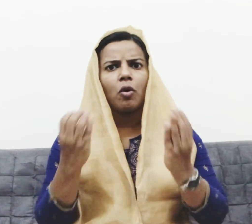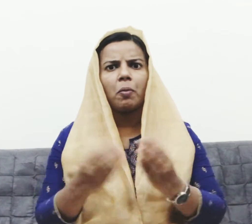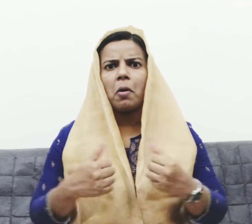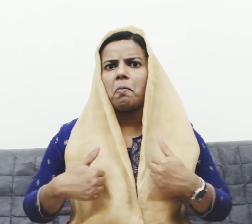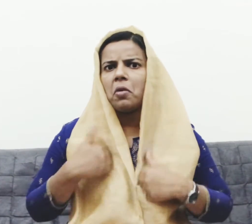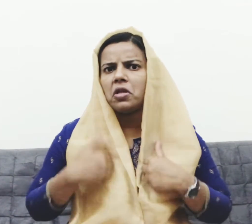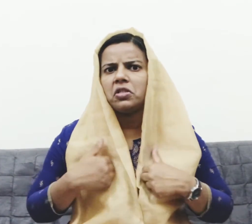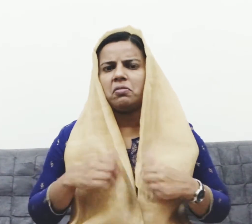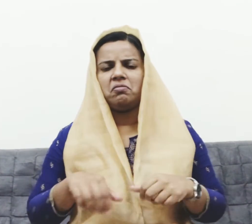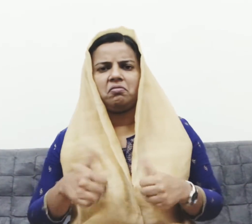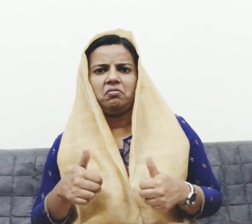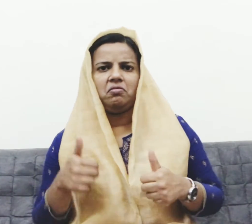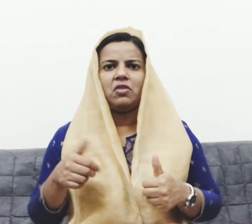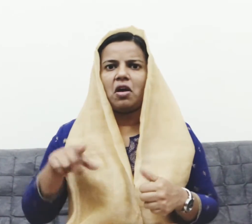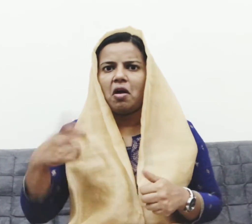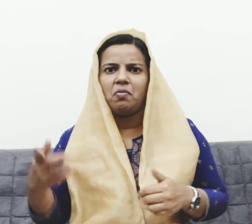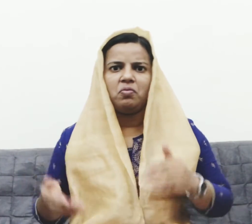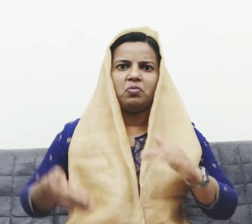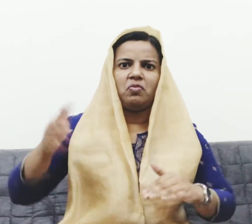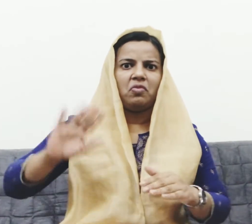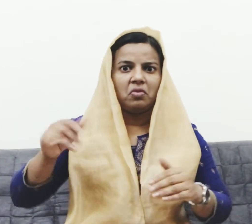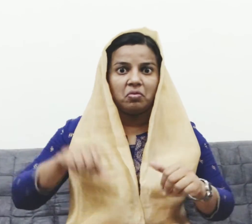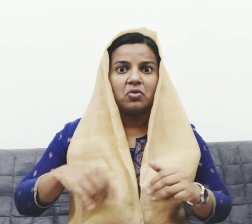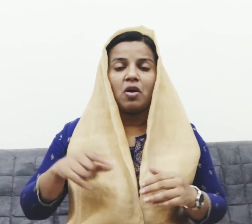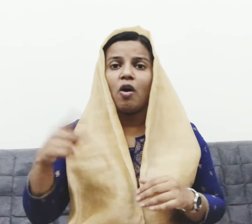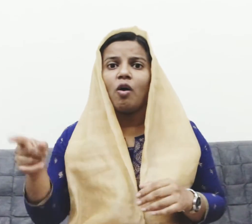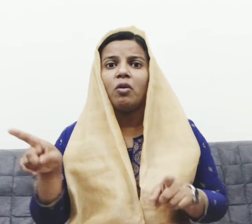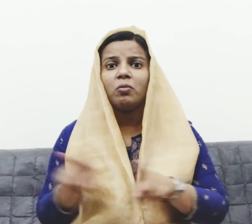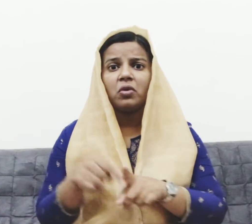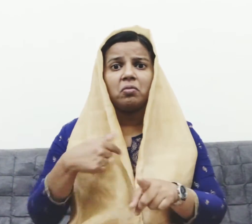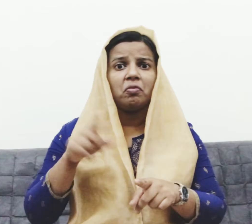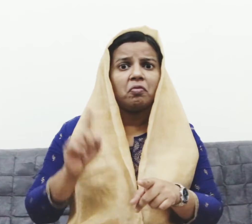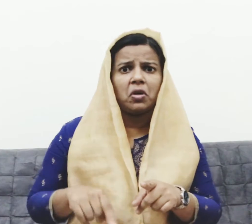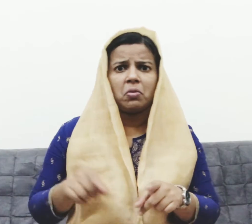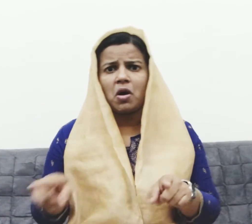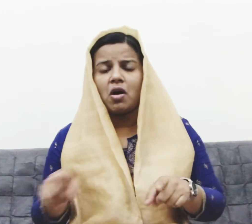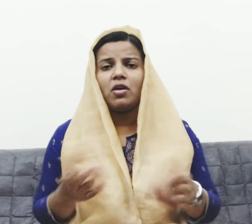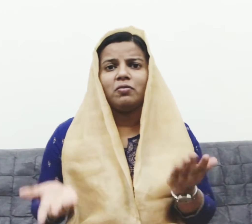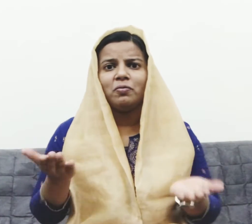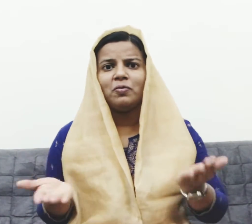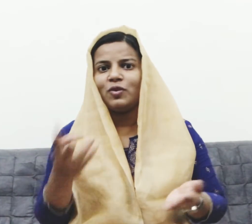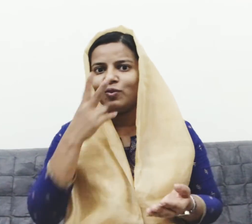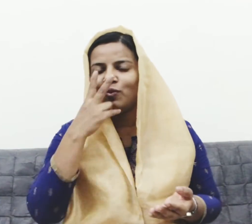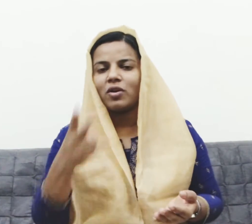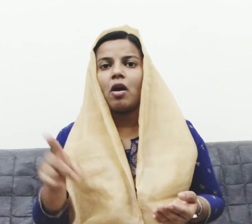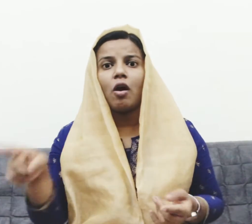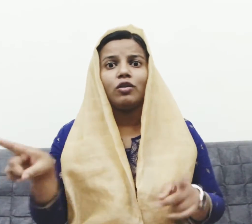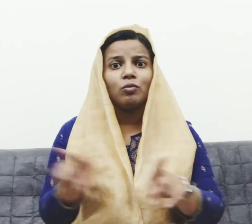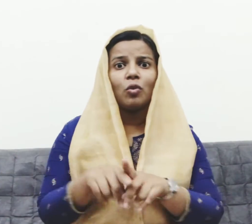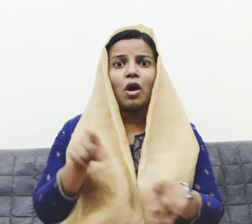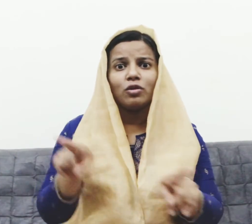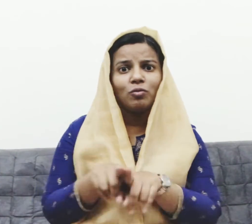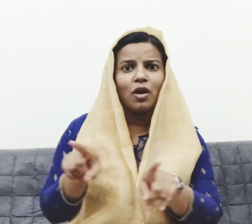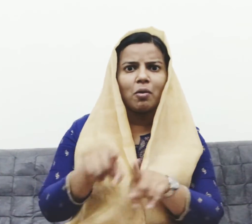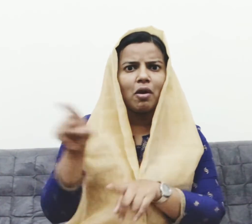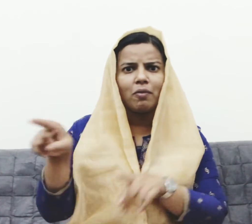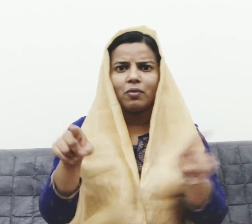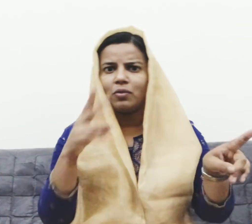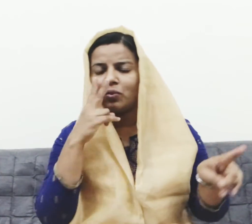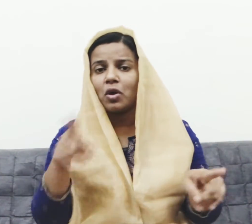നിന്നുള്ളതാണ്. മത്സരബുദ്ധിയോടുകൂടിയുള്ള ജീവിതം, അവർക്കതുണ്ട് എനിക്കതില്ലല്ലോ എന്നുള്ള ചിന്തകൾ, അവരങ്ങനാണെങ്കിൽ ഇരിക്കും അങ്ങനെ ആകണമെന്നുള്ള